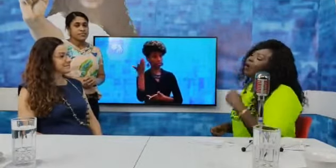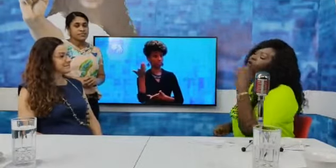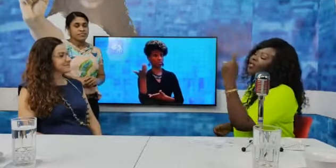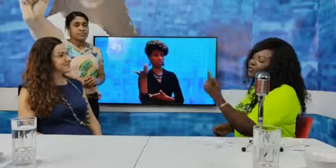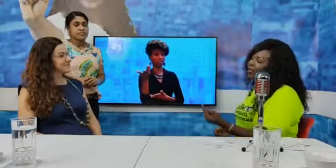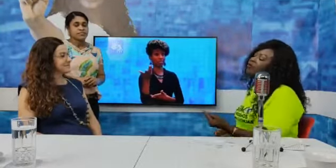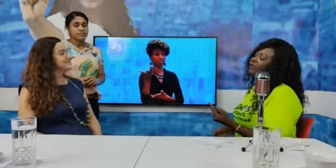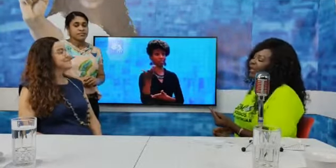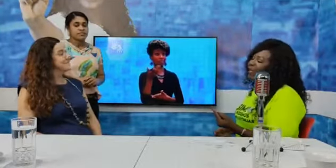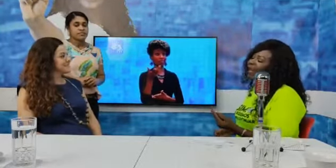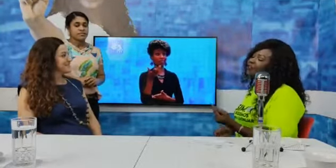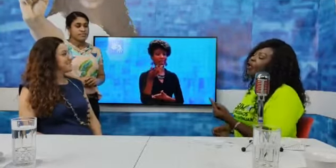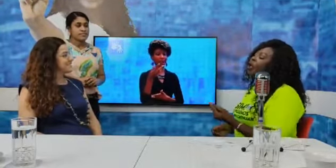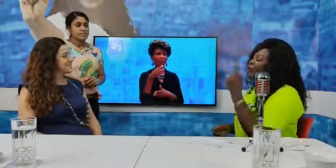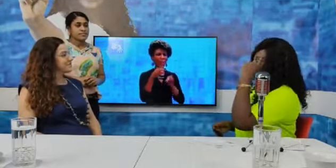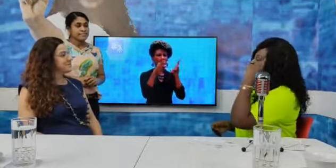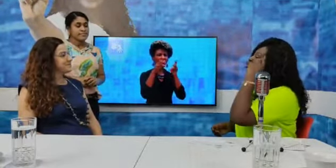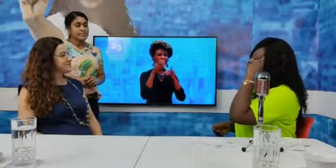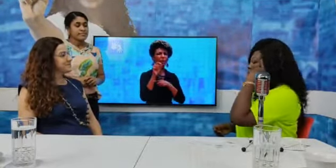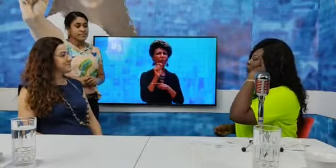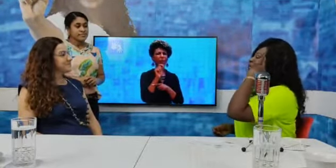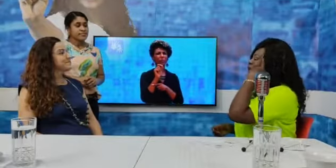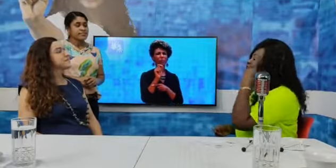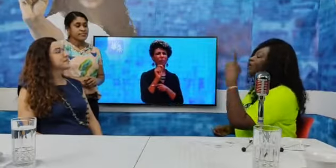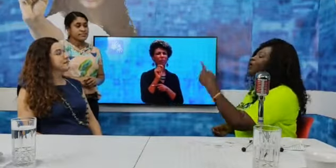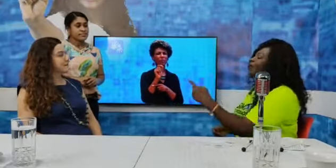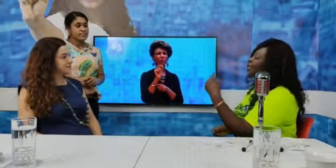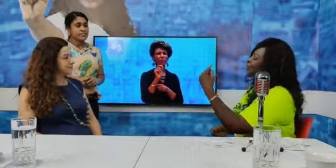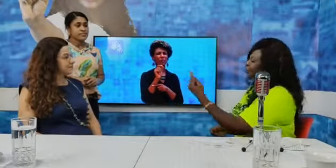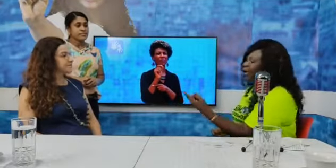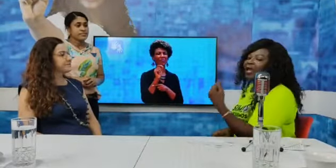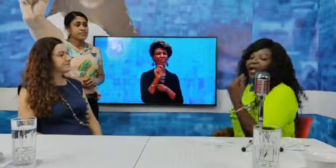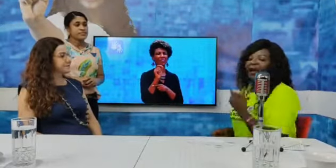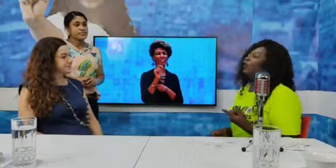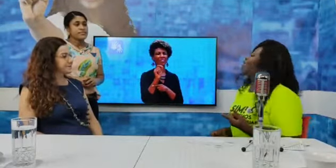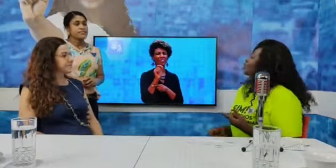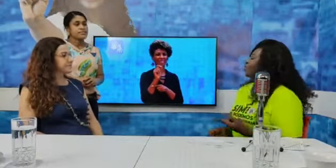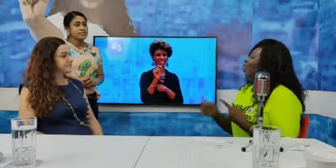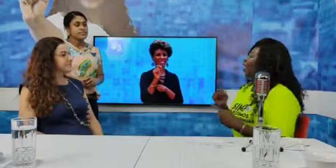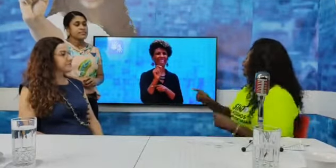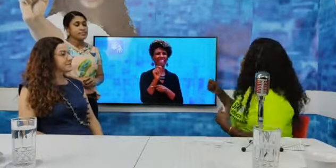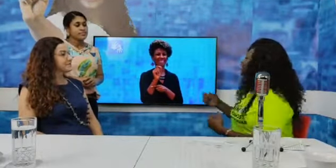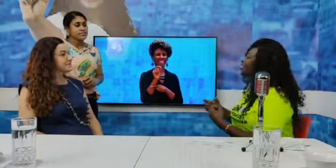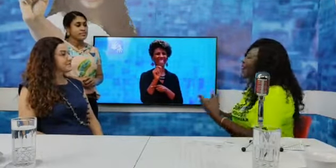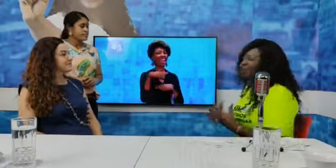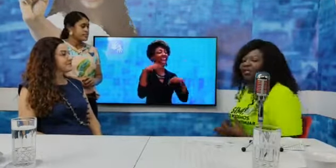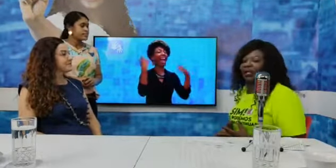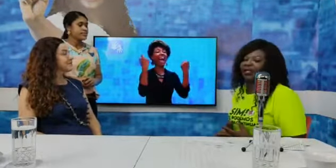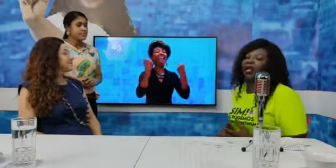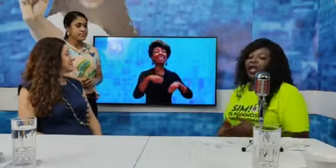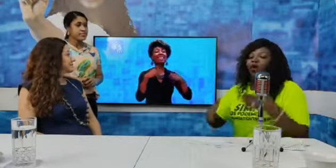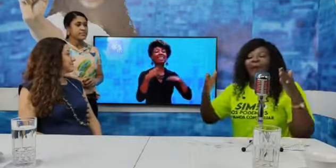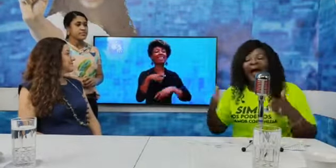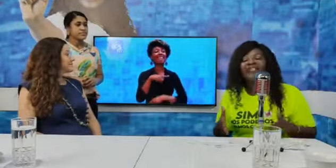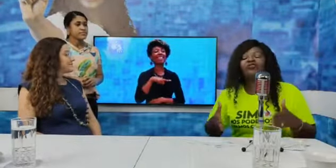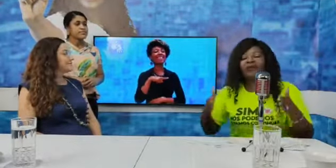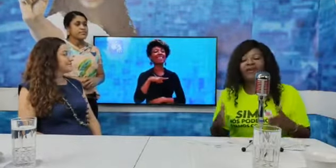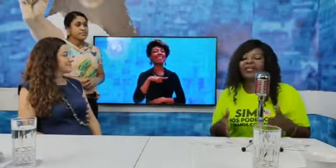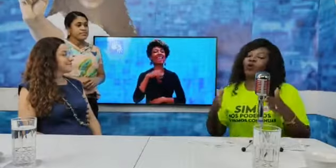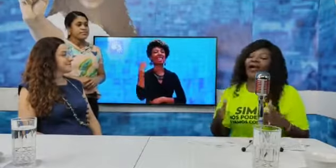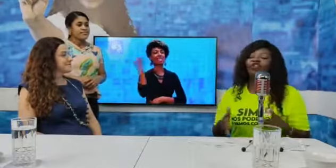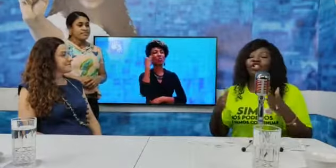ali reconhecendo, na verdade, na sua inconsciência, mas ela está reconhecendo a necessidade que tem. Eu,